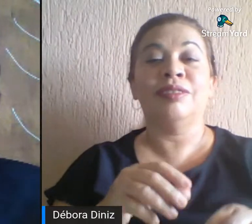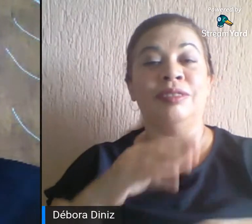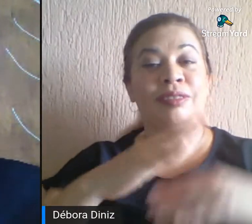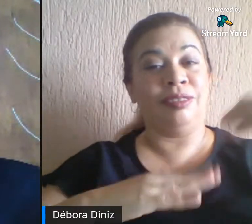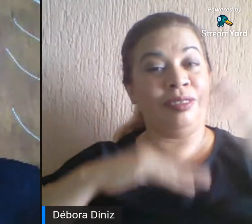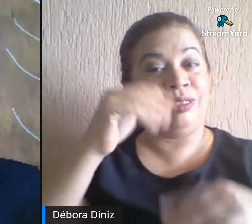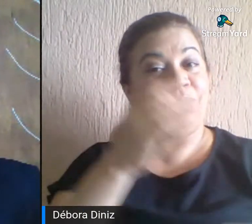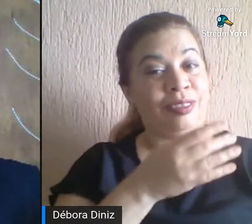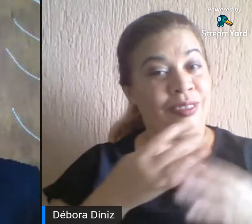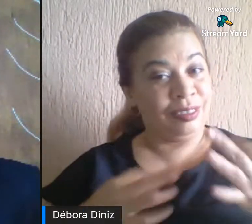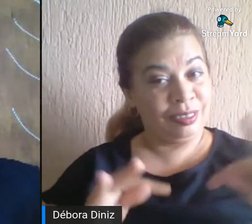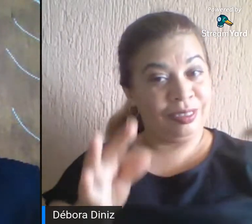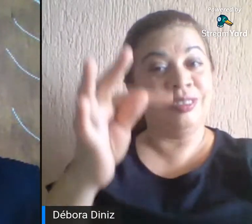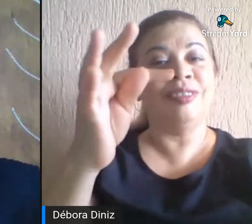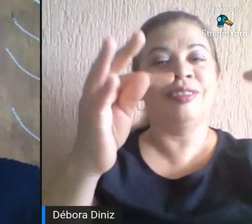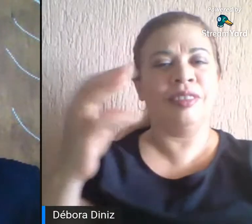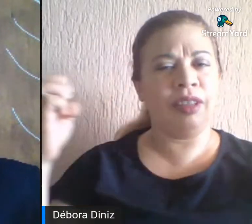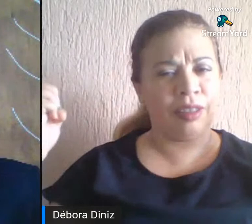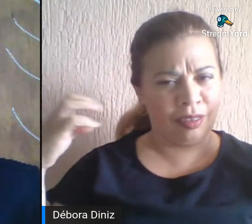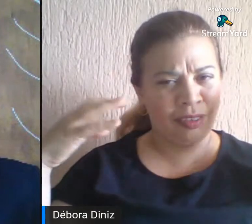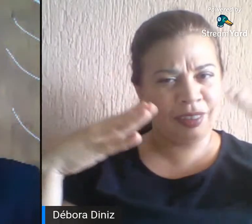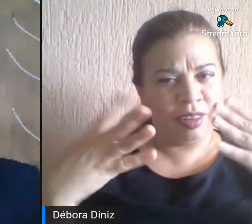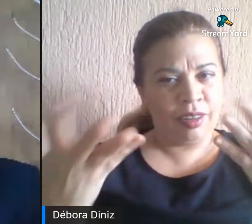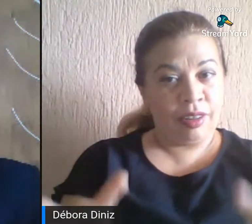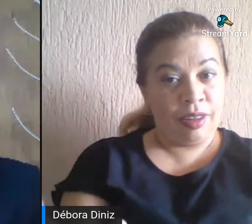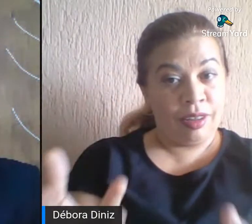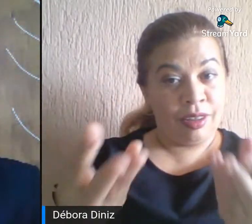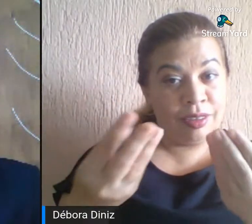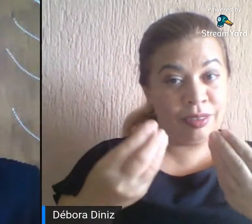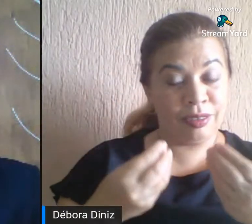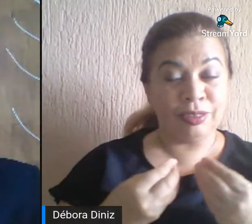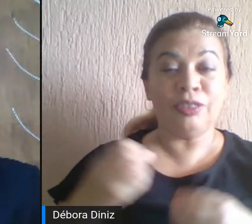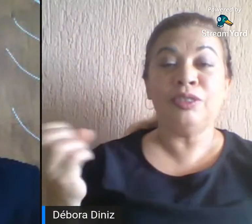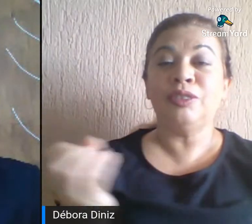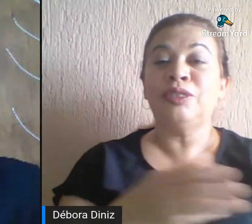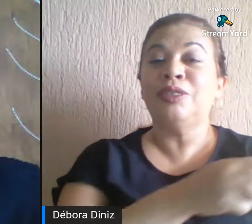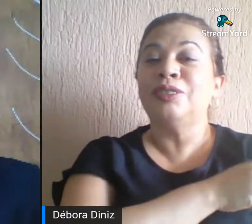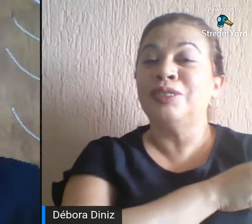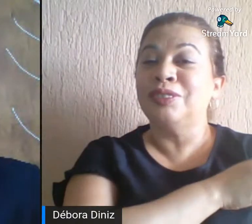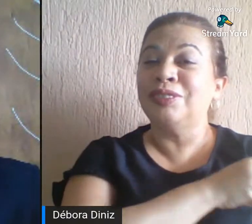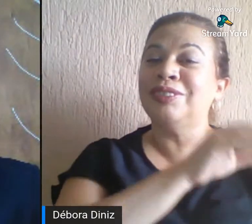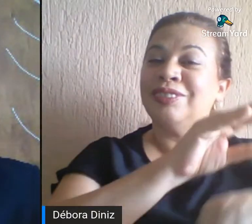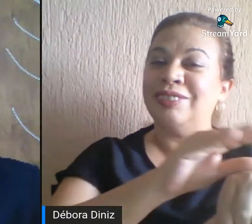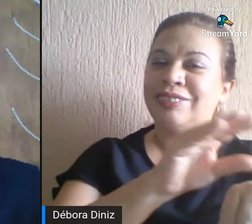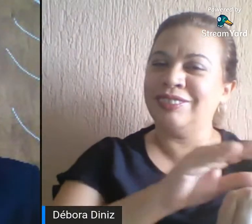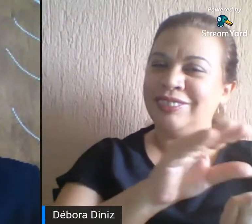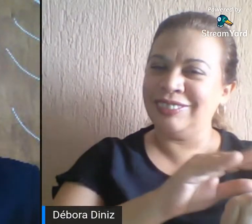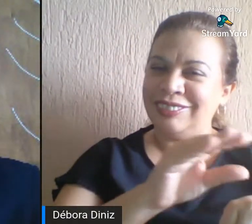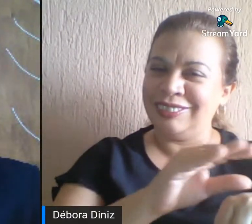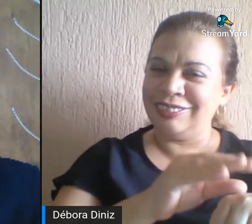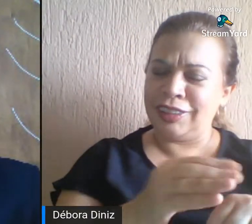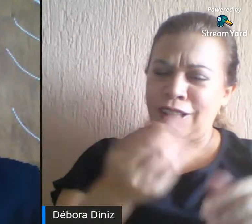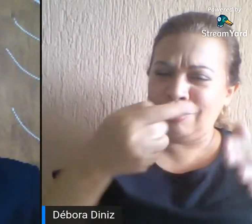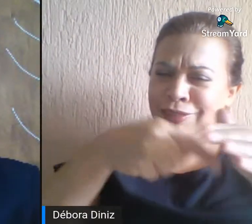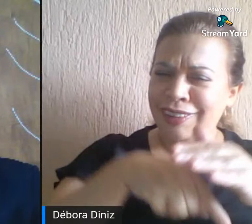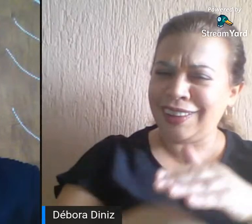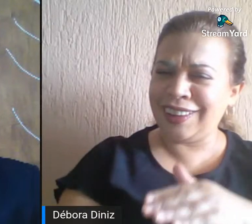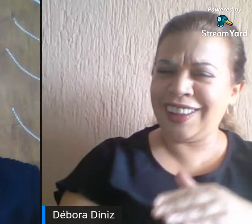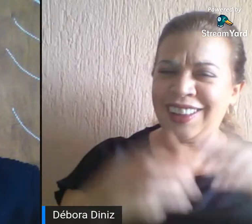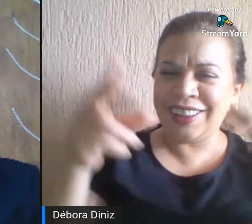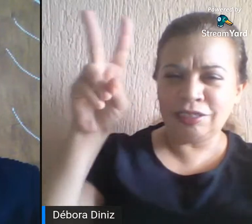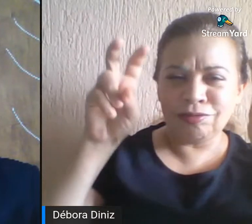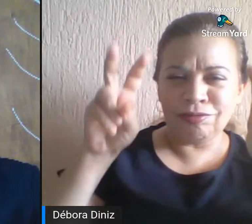Este evento visa o acolhimento dos novos discentes e novas discentes do curso, buscando-se o aprofundamento das temáticas